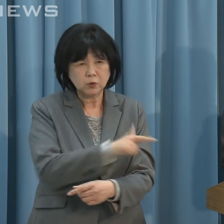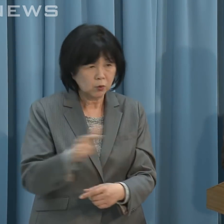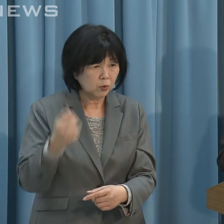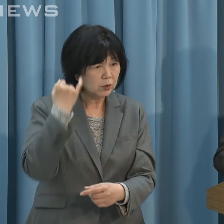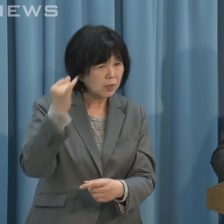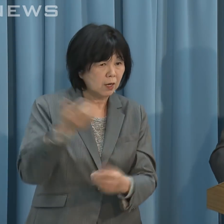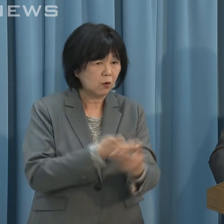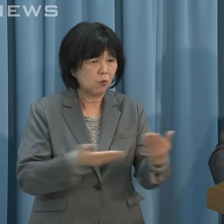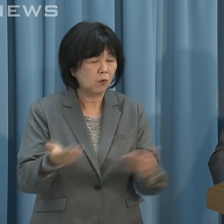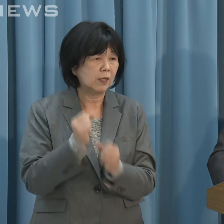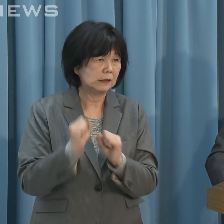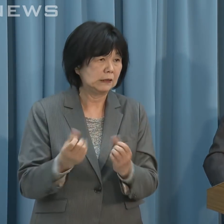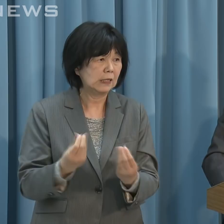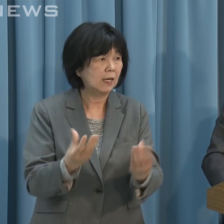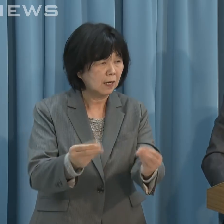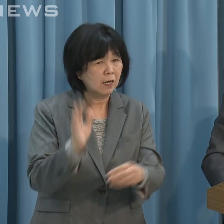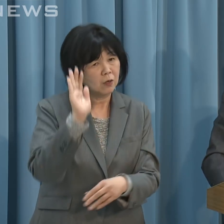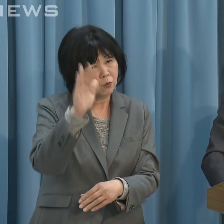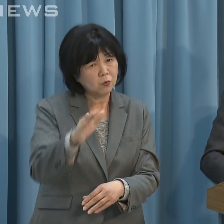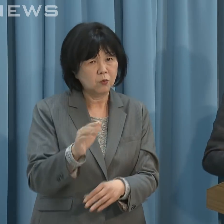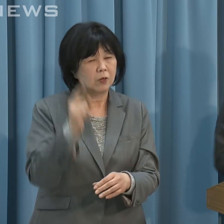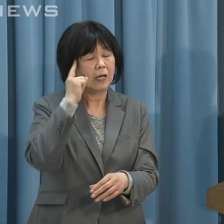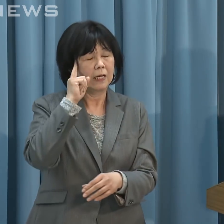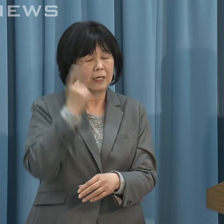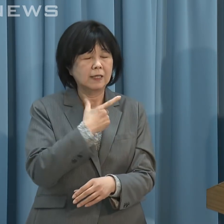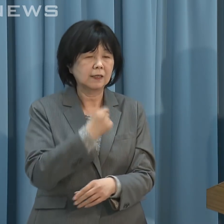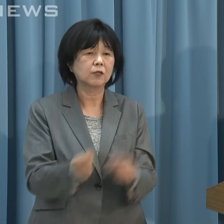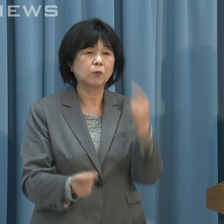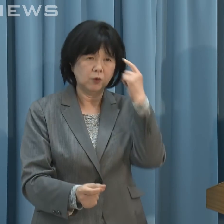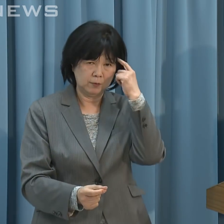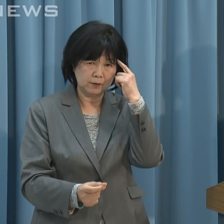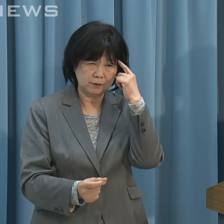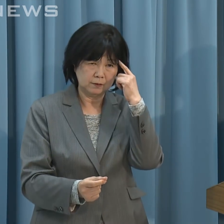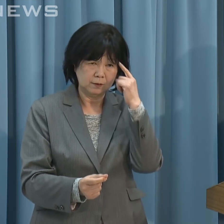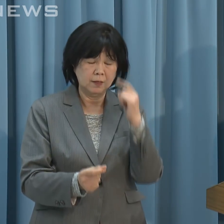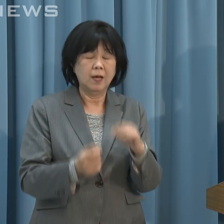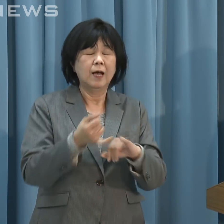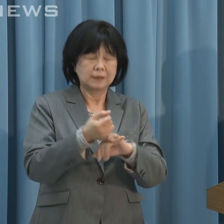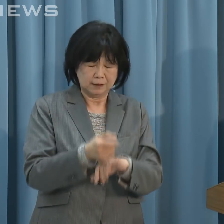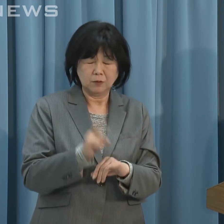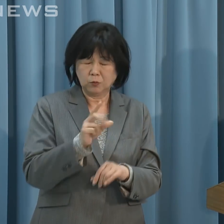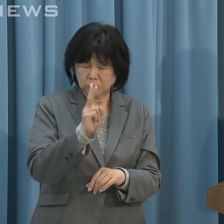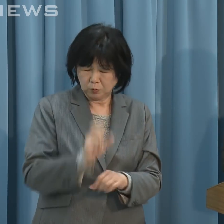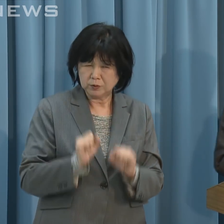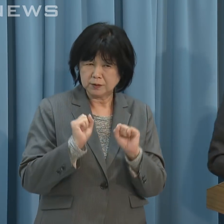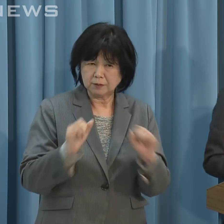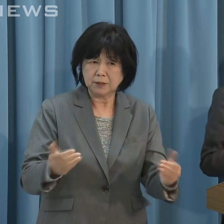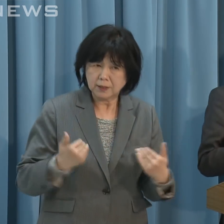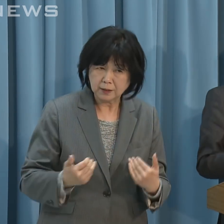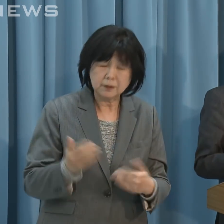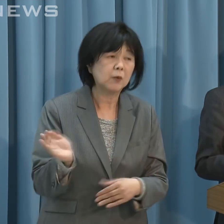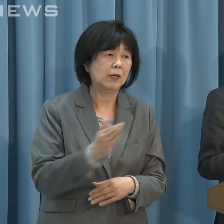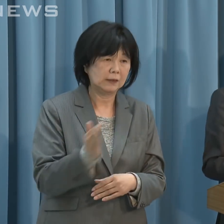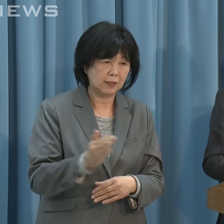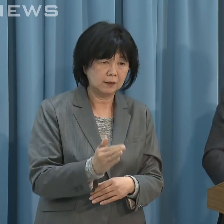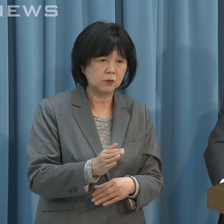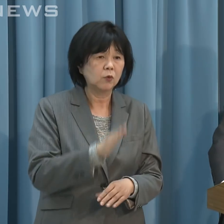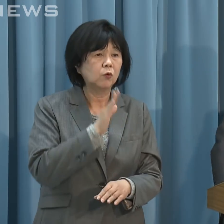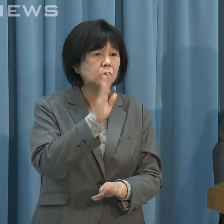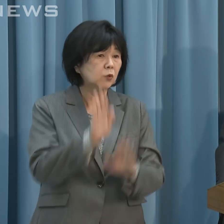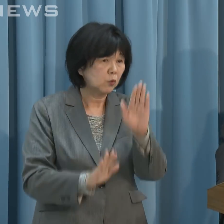今後どうあるかというのは考えていく。でも何が何でもこうだということにはならない。とにかく事態に合わ